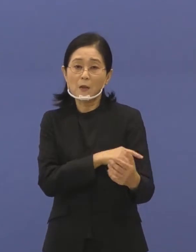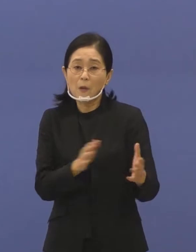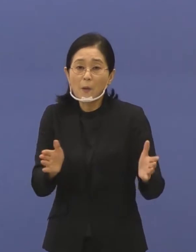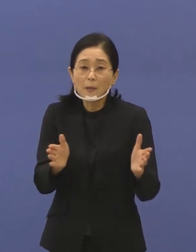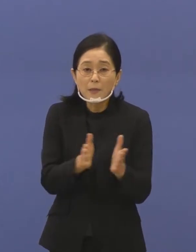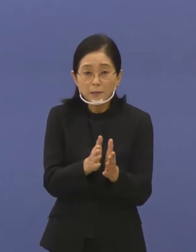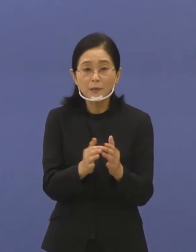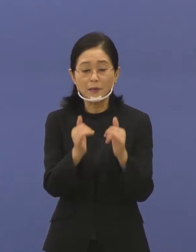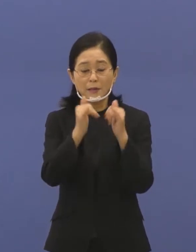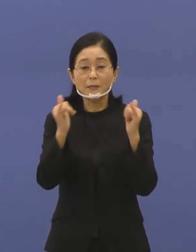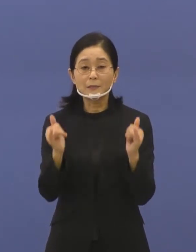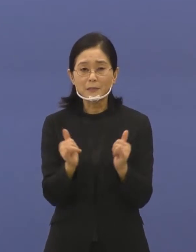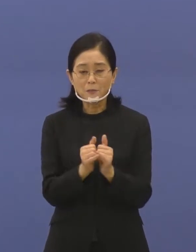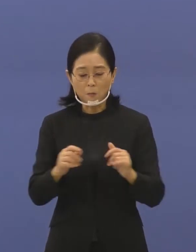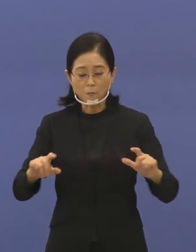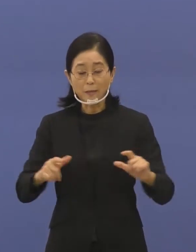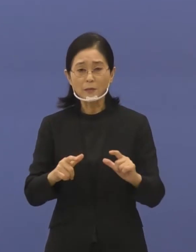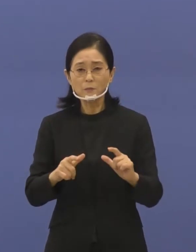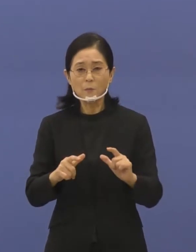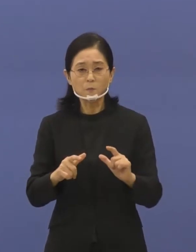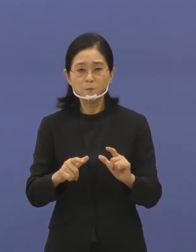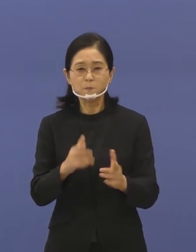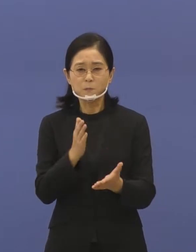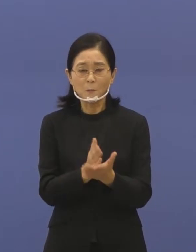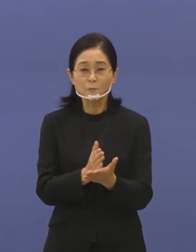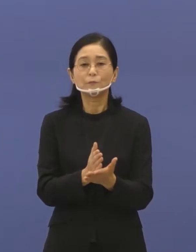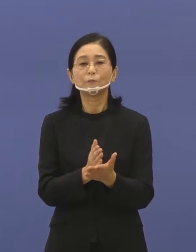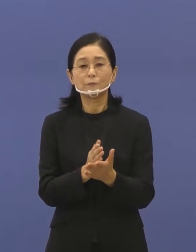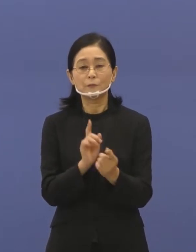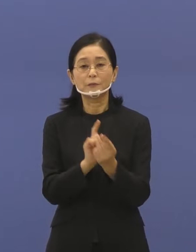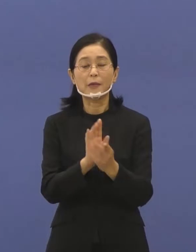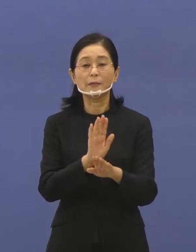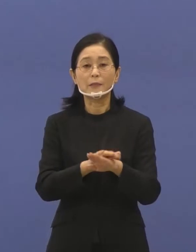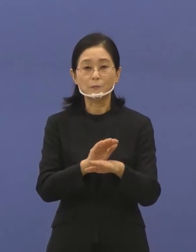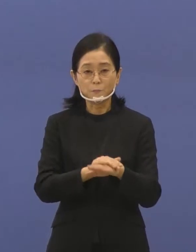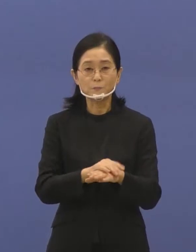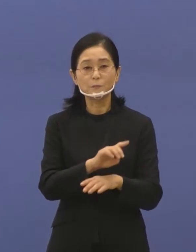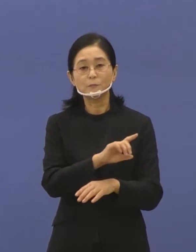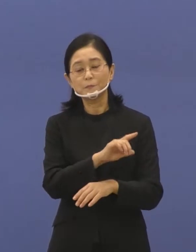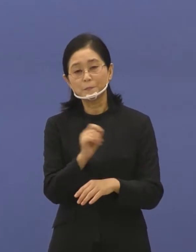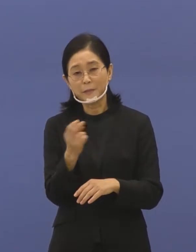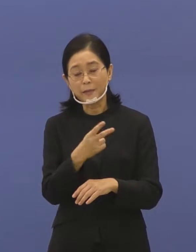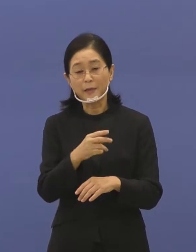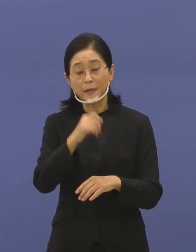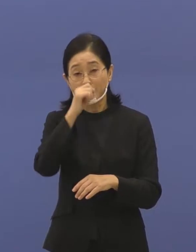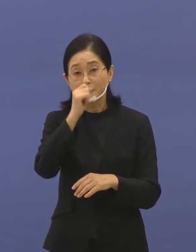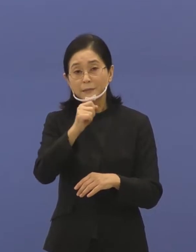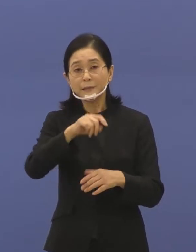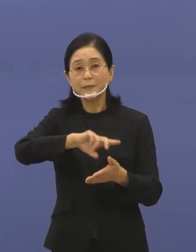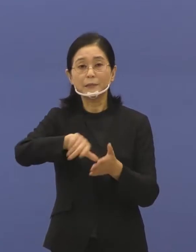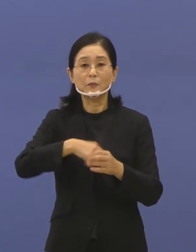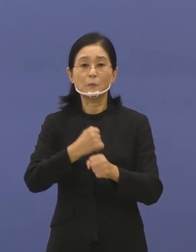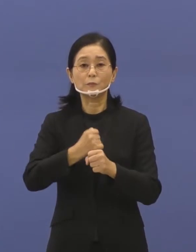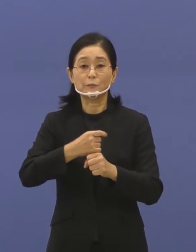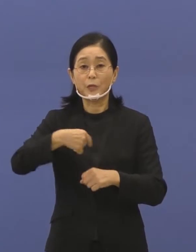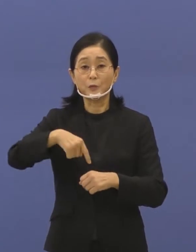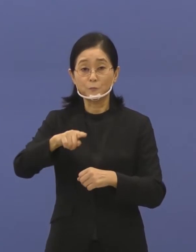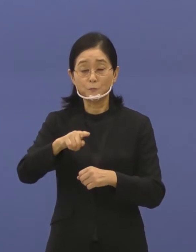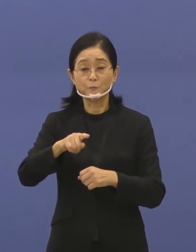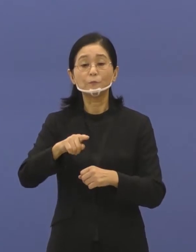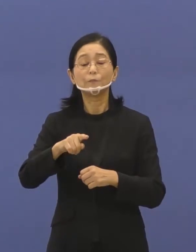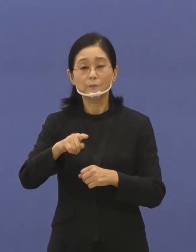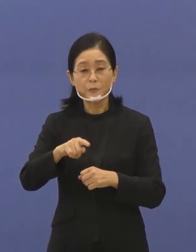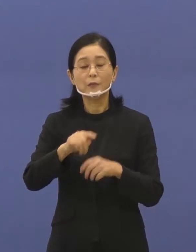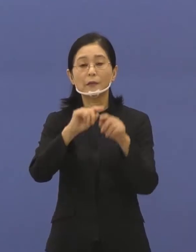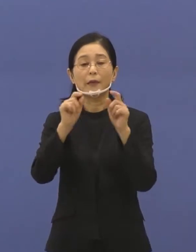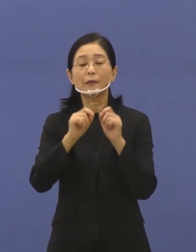人口減少対策というのを中心にしながら、より良い地域を作り、県民の幸福